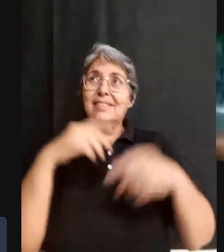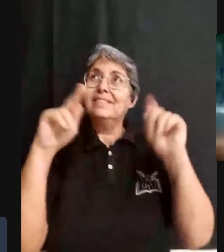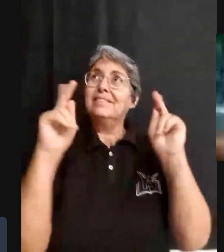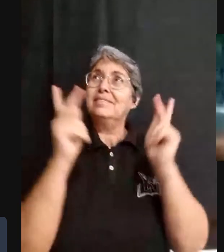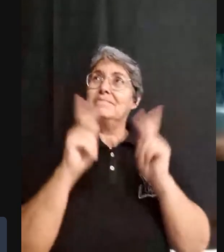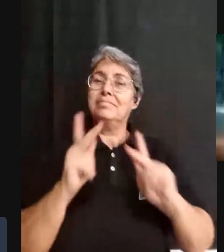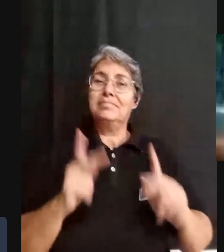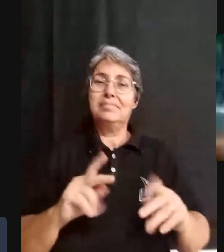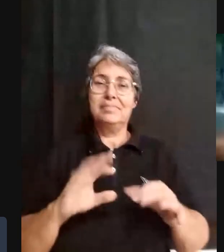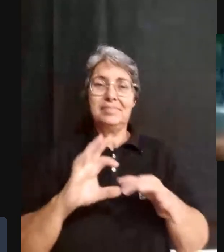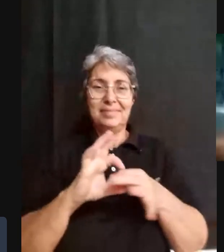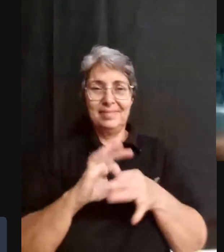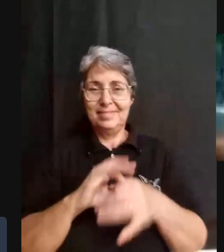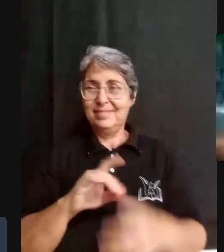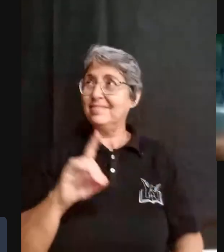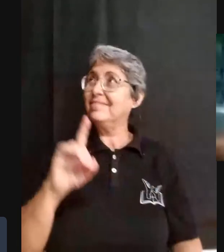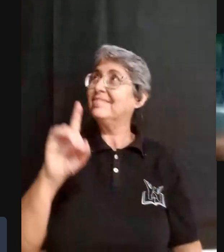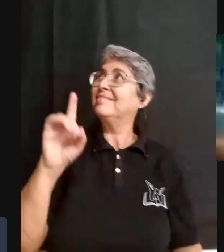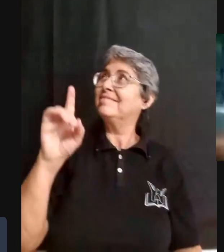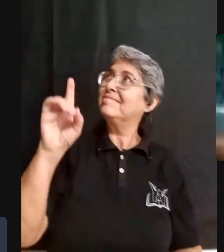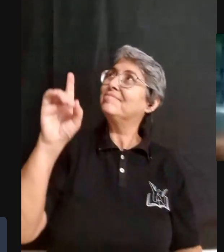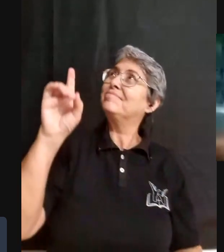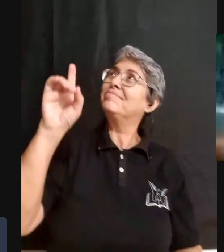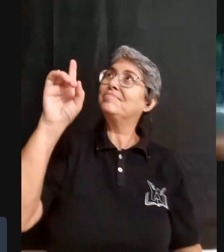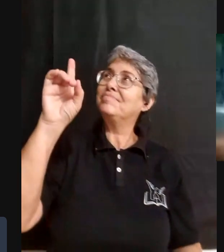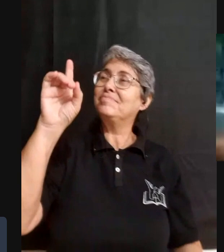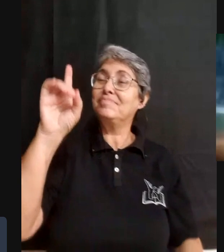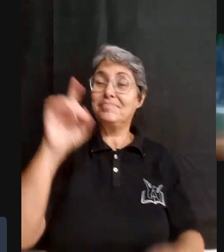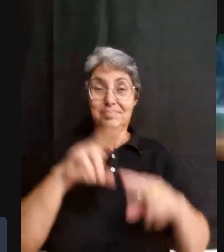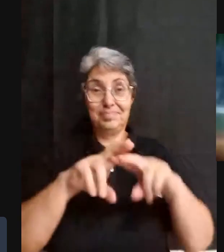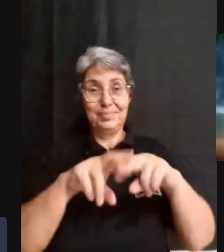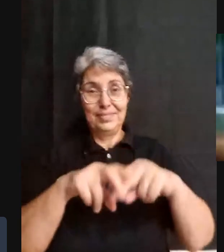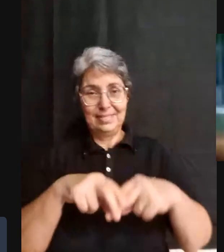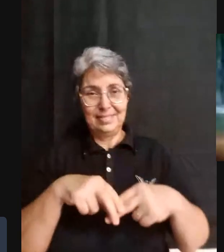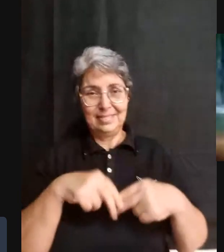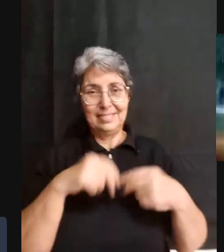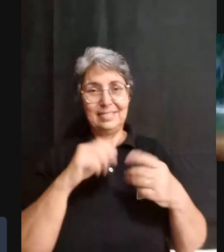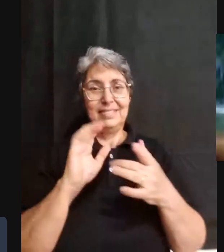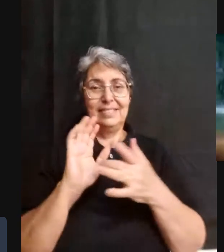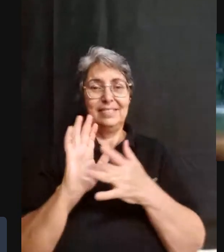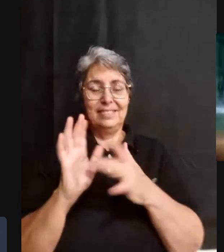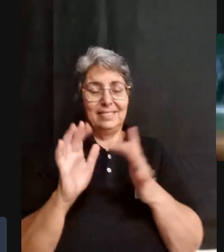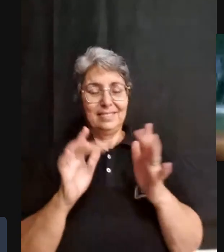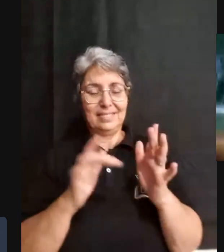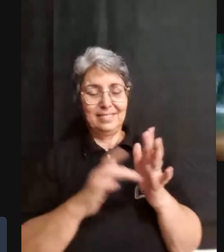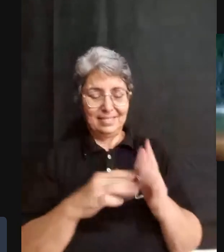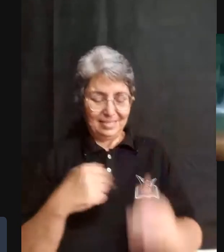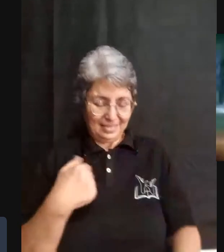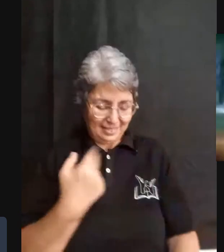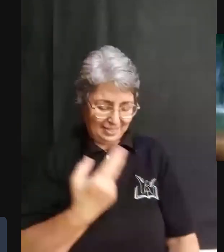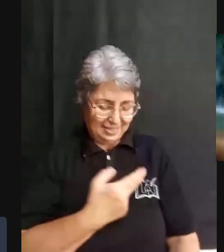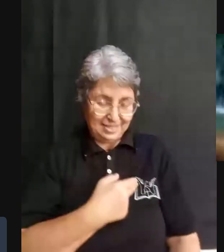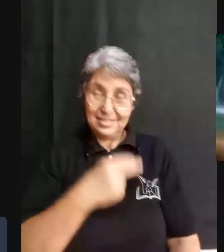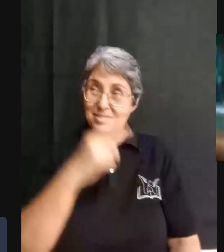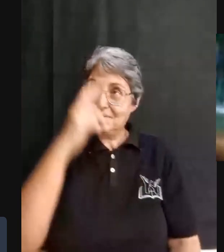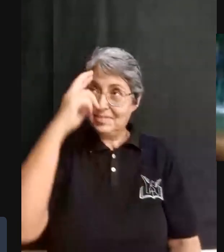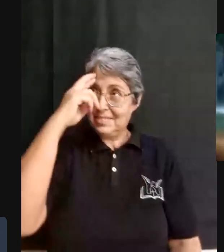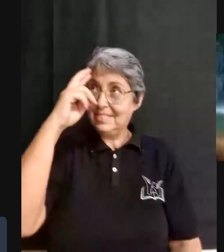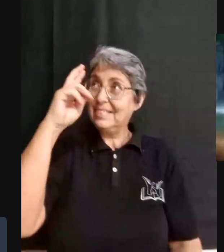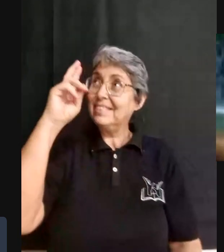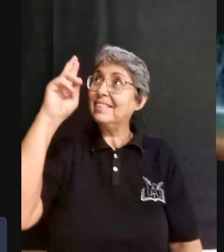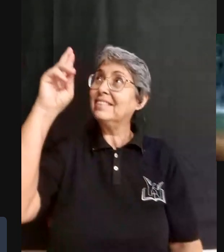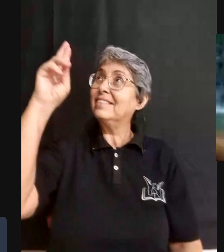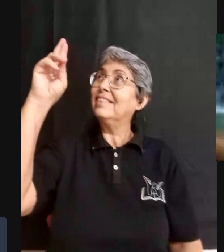com Deus por meio de nosso Senhor, por